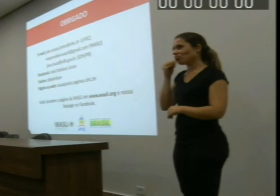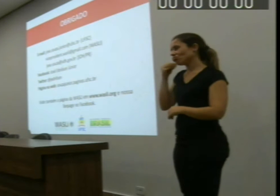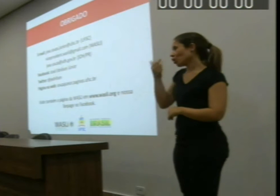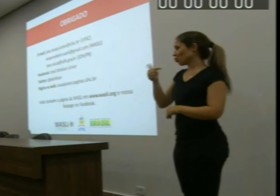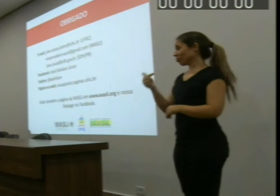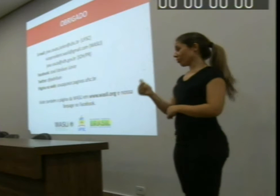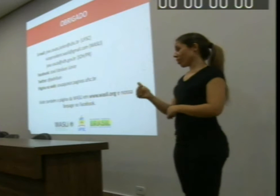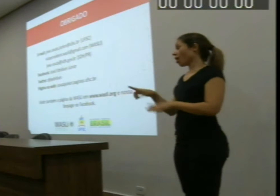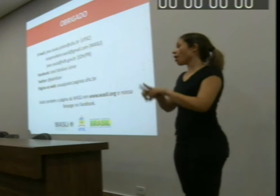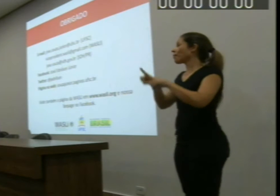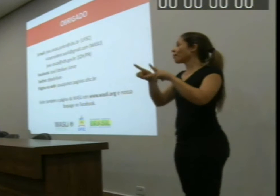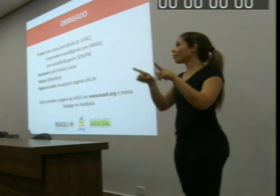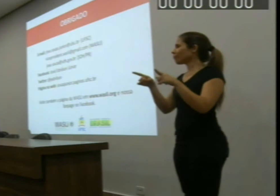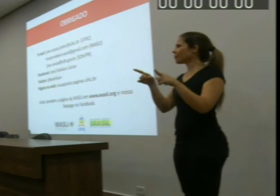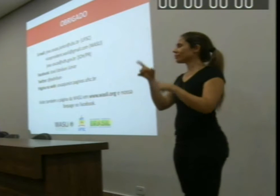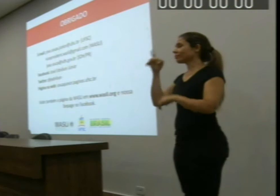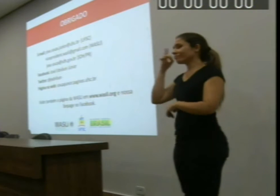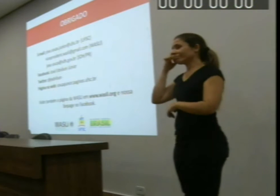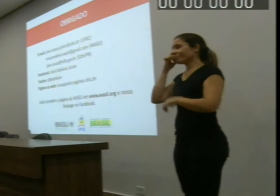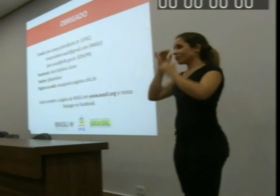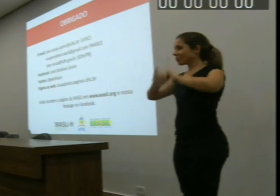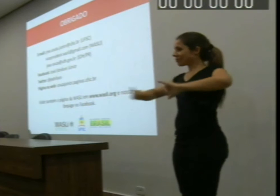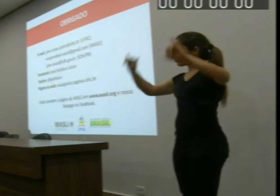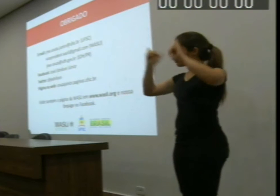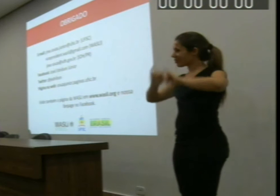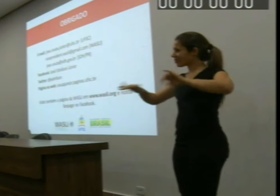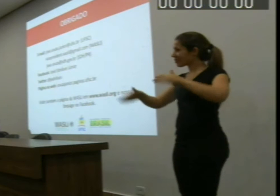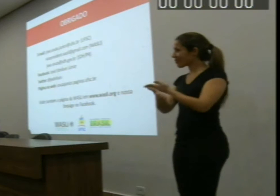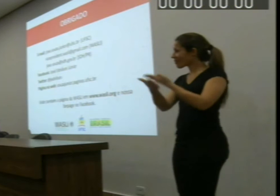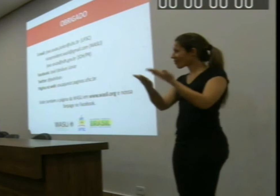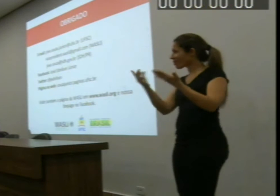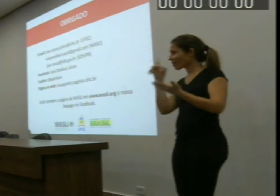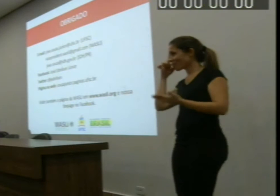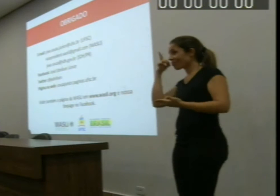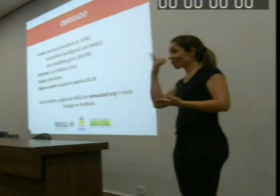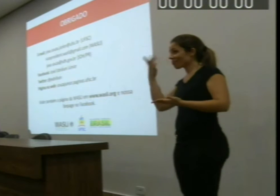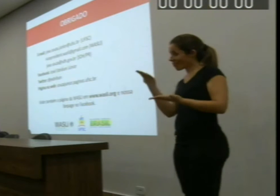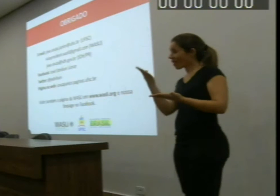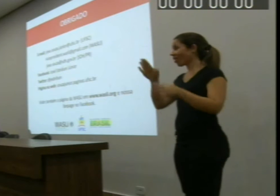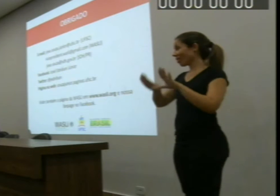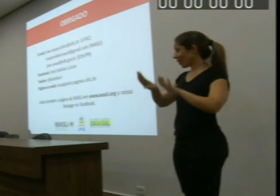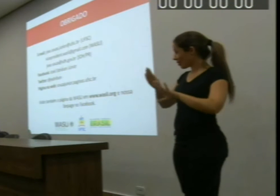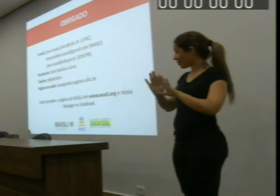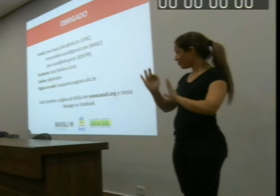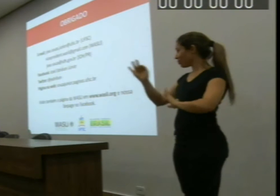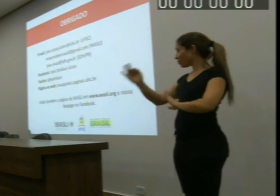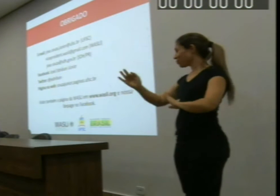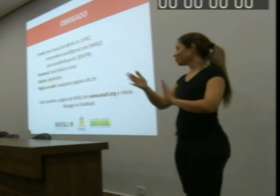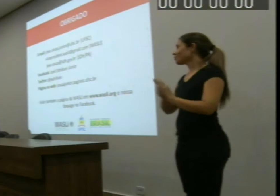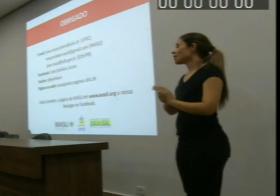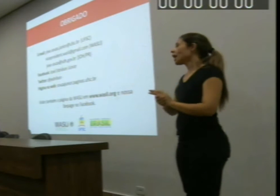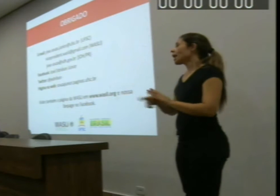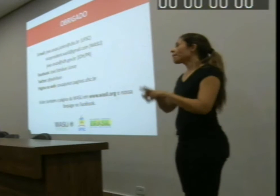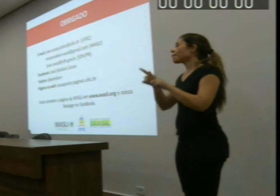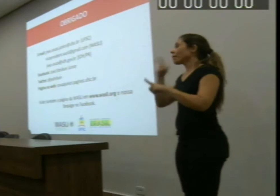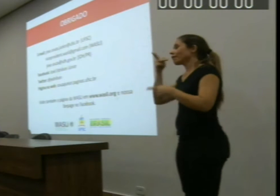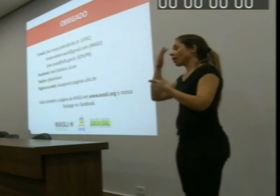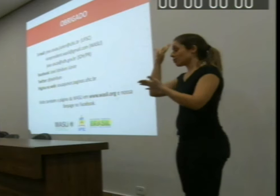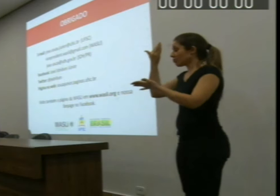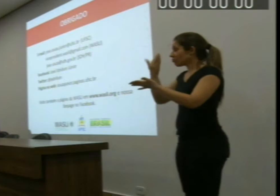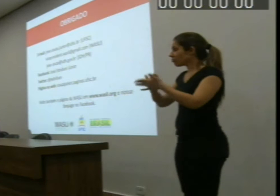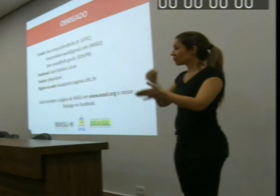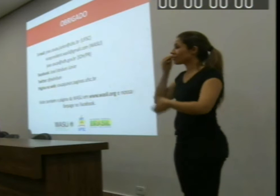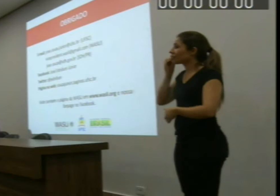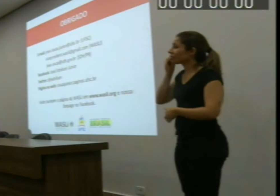eu tenho eu tenho divulgado a ideia eu tenho eu tenho divulgado a ideia mas como eu disse eu acredito que essa experiência ela só só é exitosa